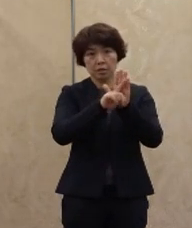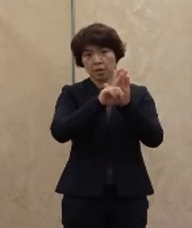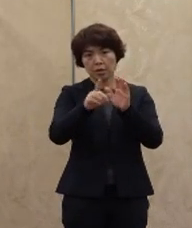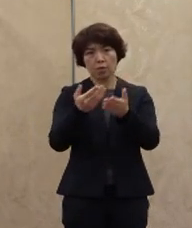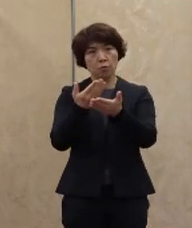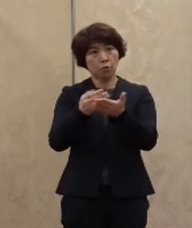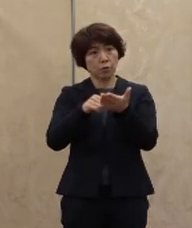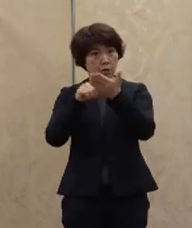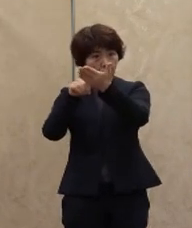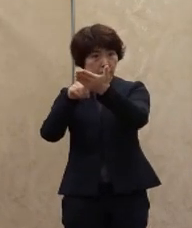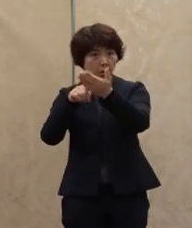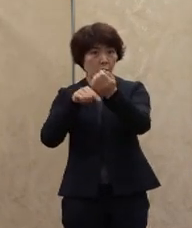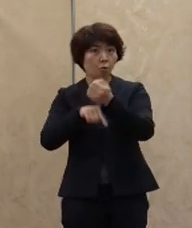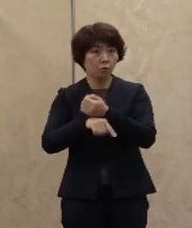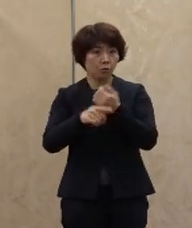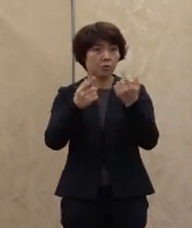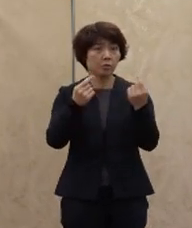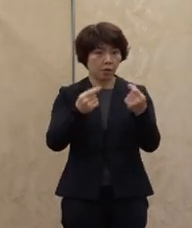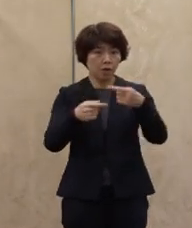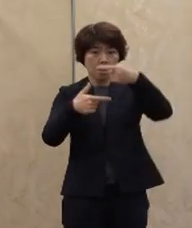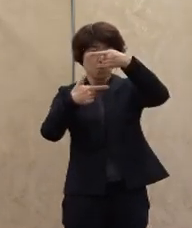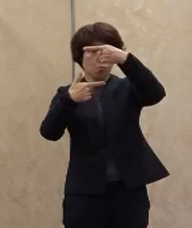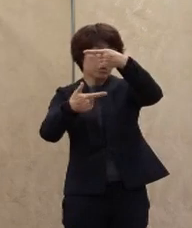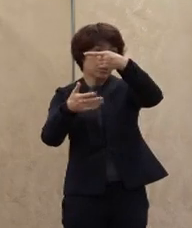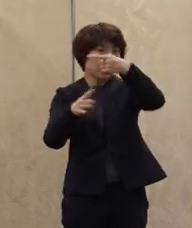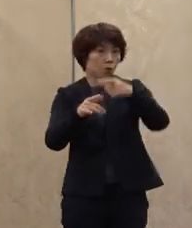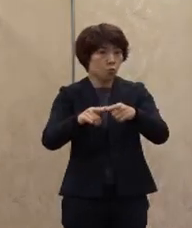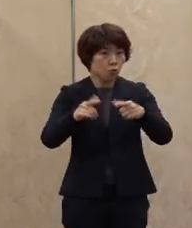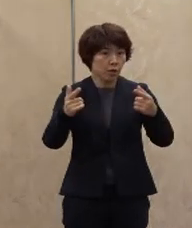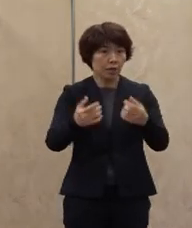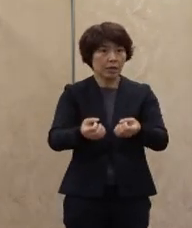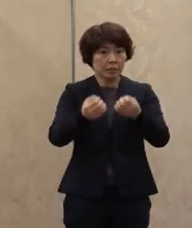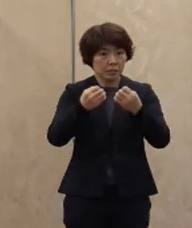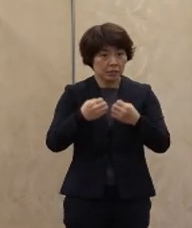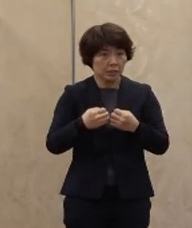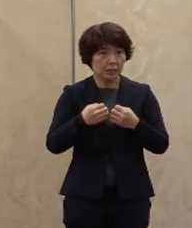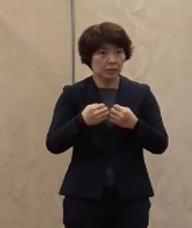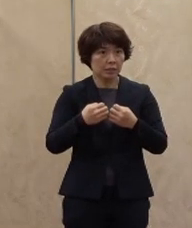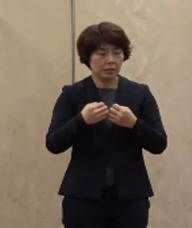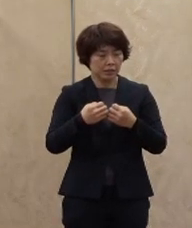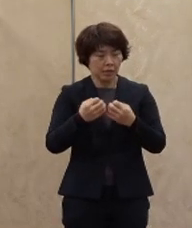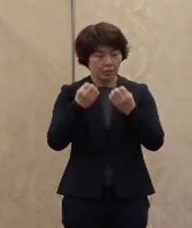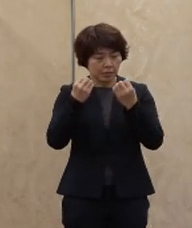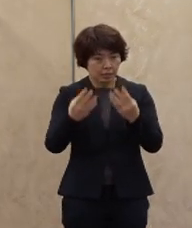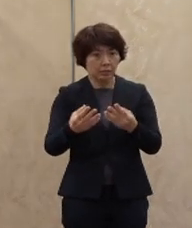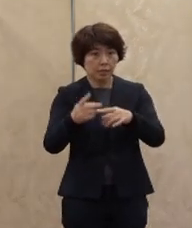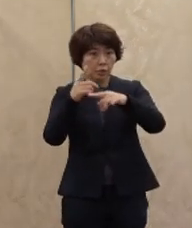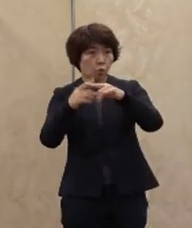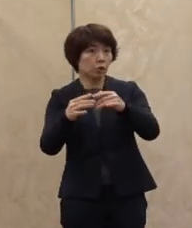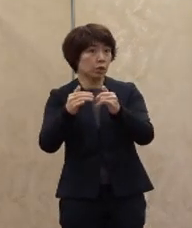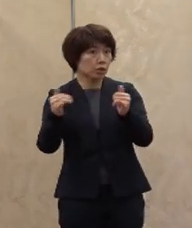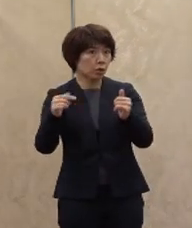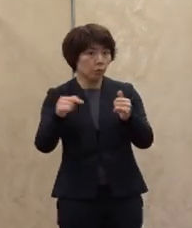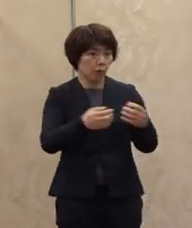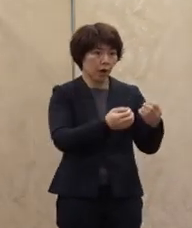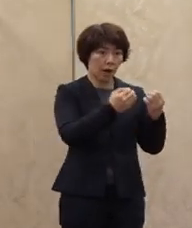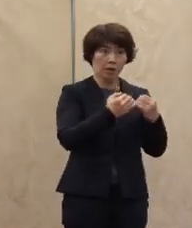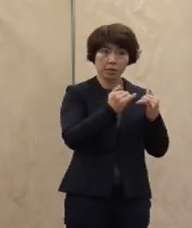ますが、この6日から増えたこの新規陽性者っていうのは感染者とは違うという理解でよろしいでし